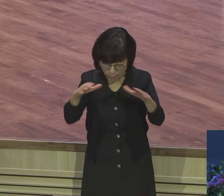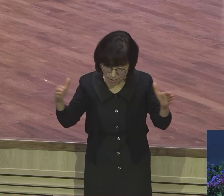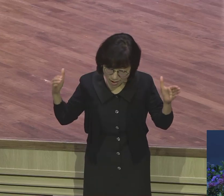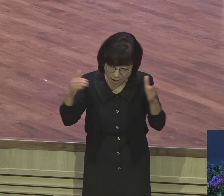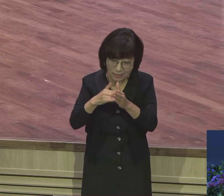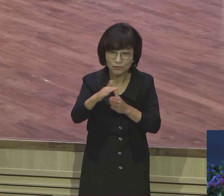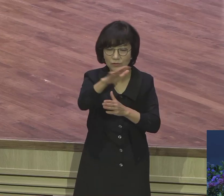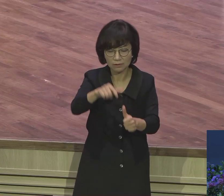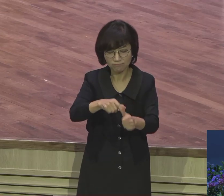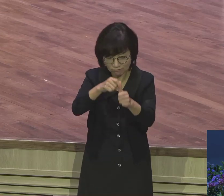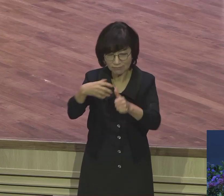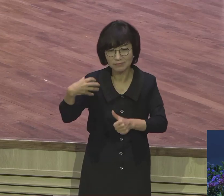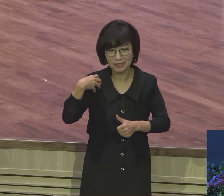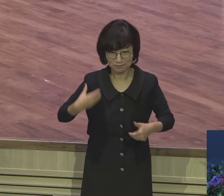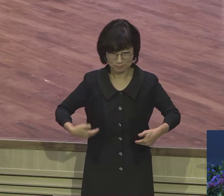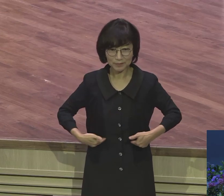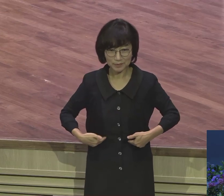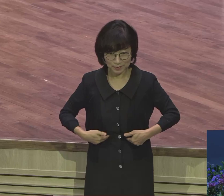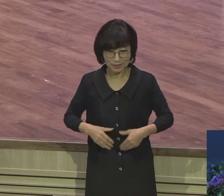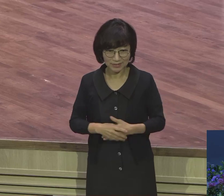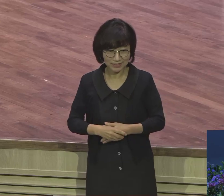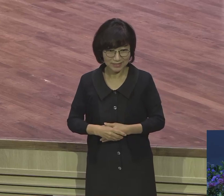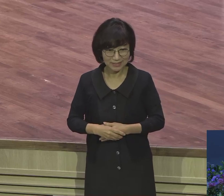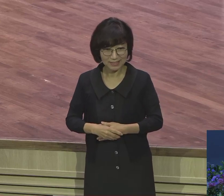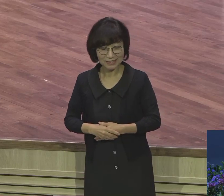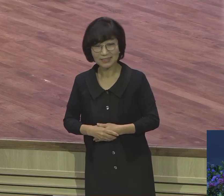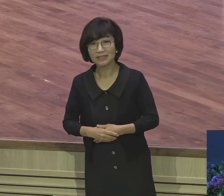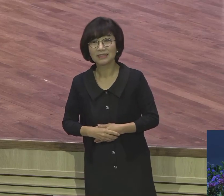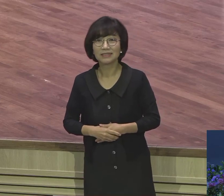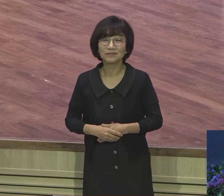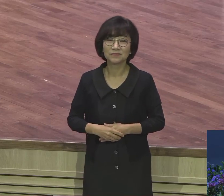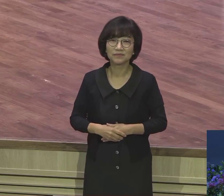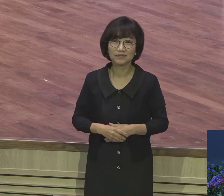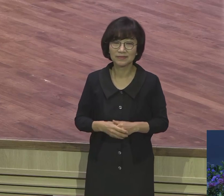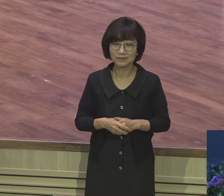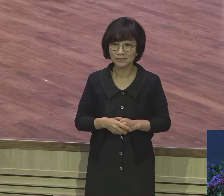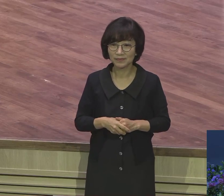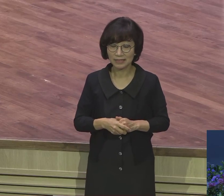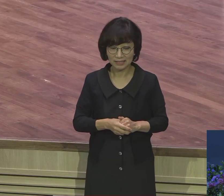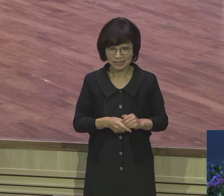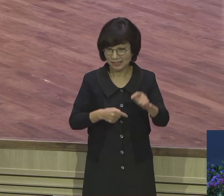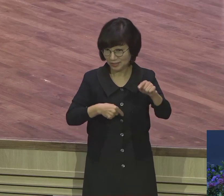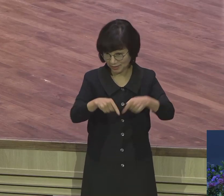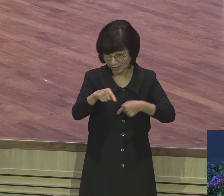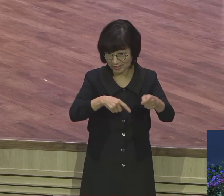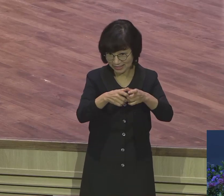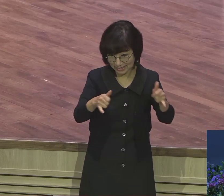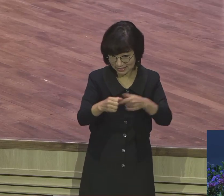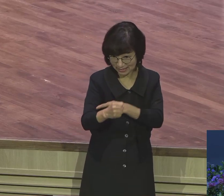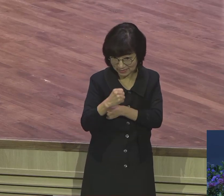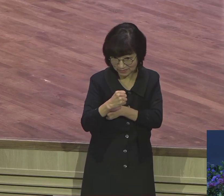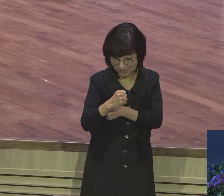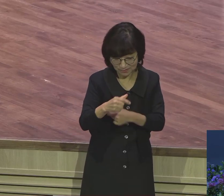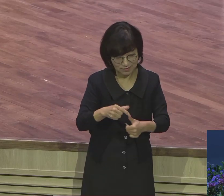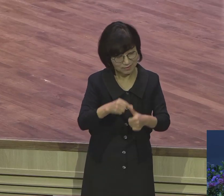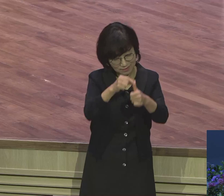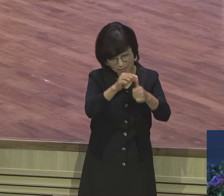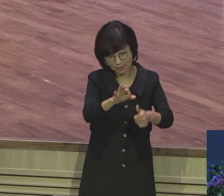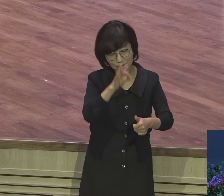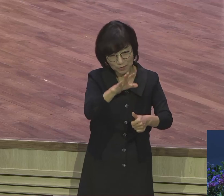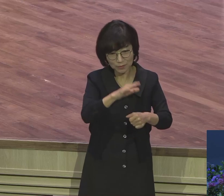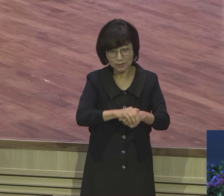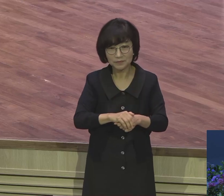복음 가진 우리 단체밖에 없어요. 알아야 돼요. 아무 정치인들이 무슨 여자가 떠들어 상관없어요. 우리 한국은